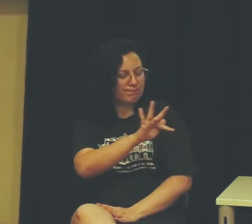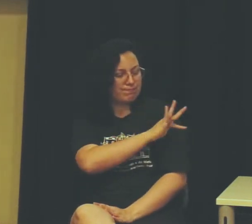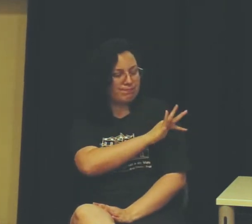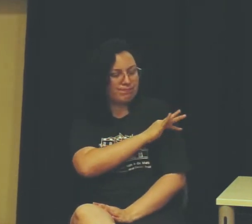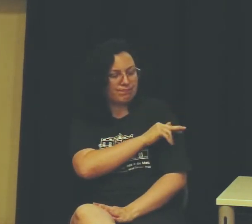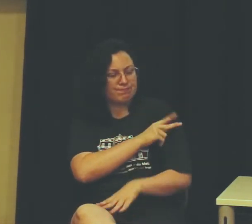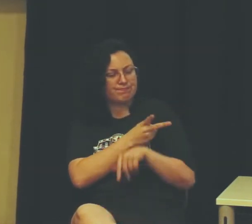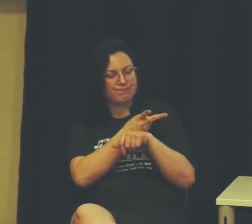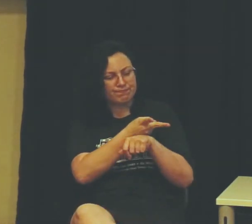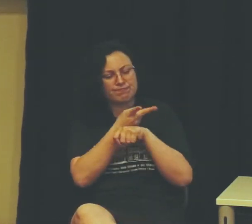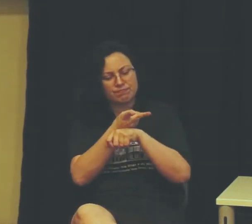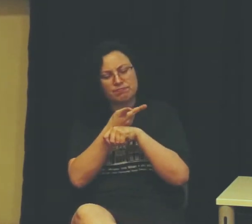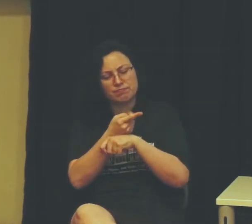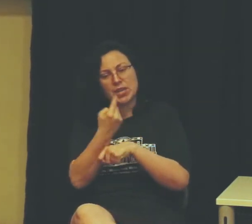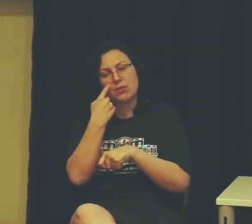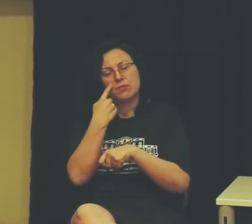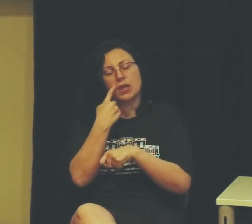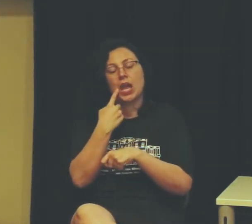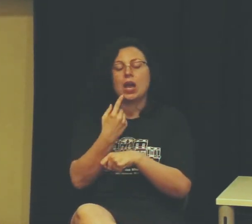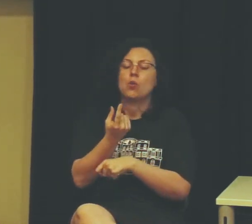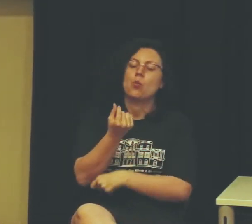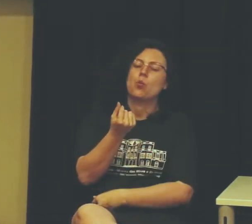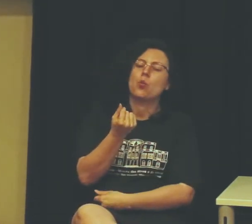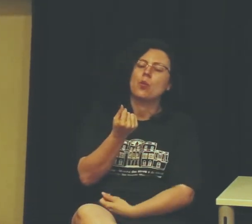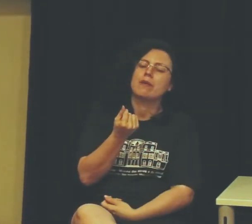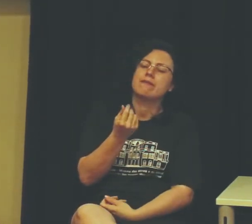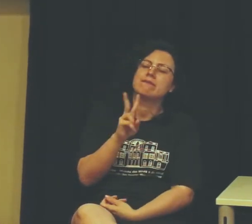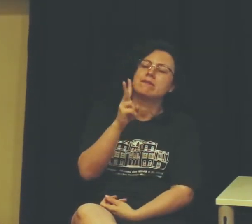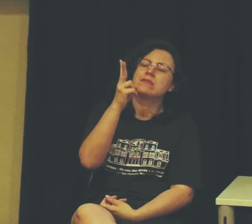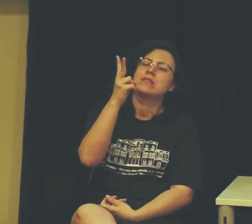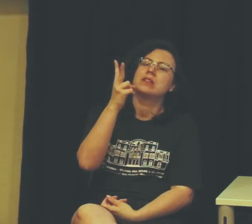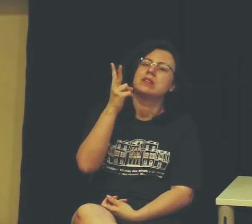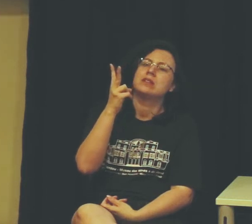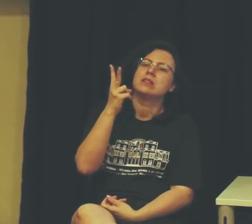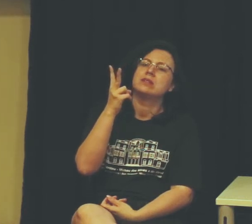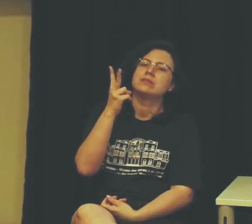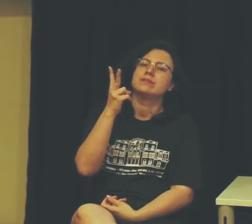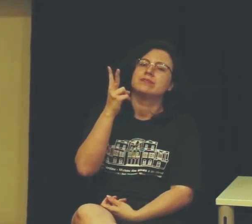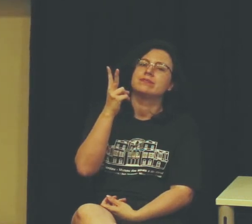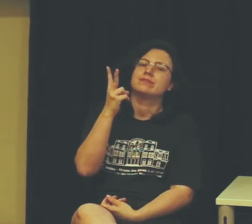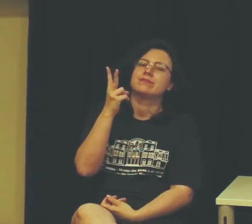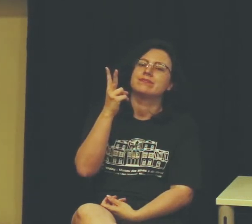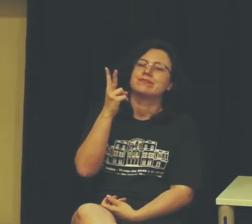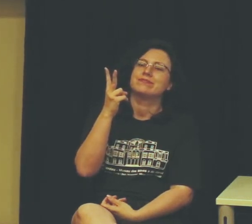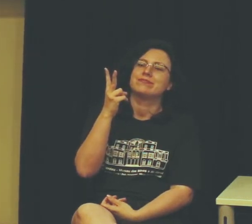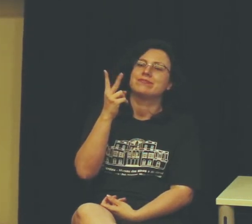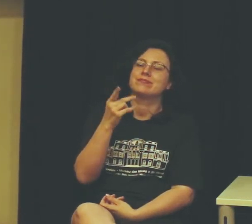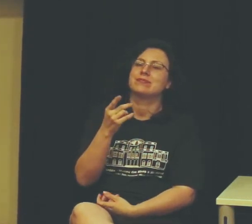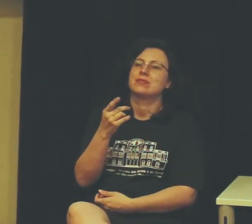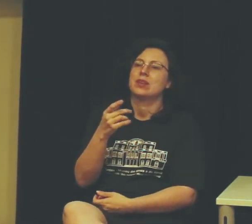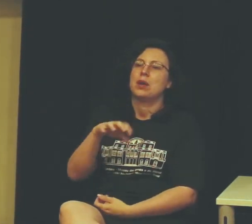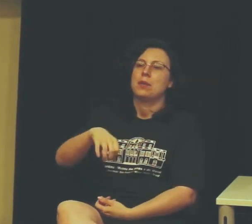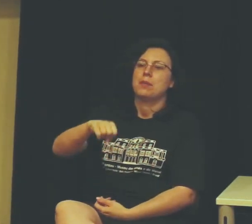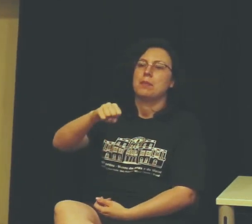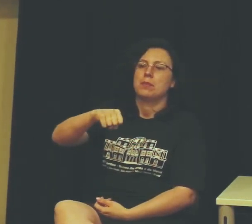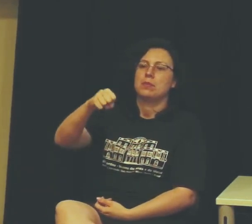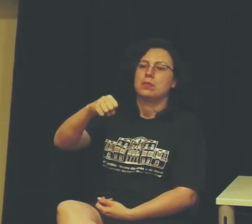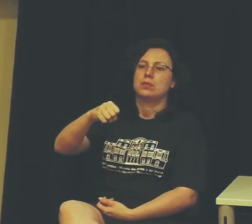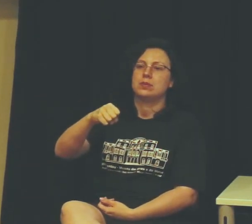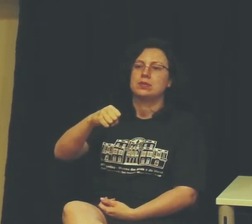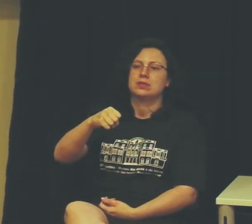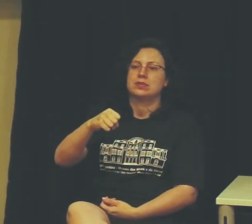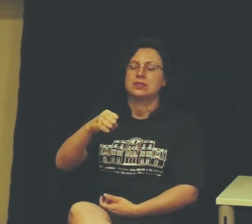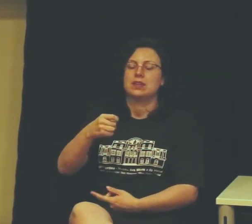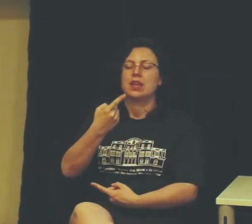que mostram a cotação do paládio. Né? Como é que essa cotação é feita? Eles vão até a bolsa, onde normalmente o paládio é comercializado,